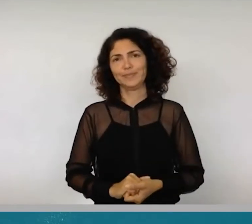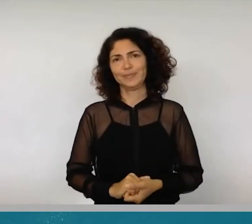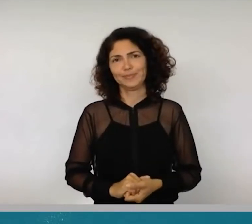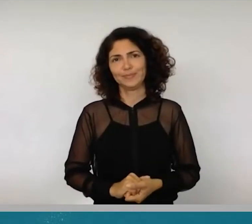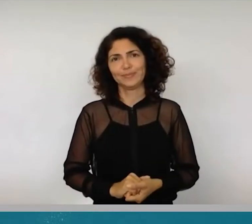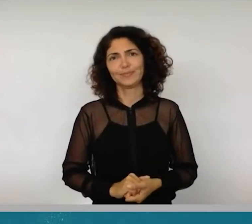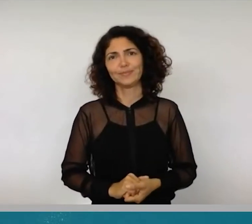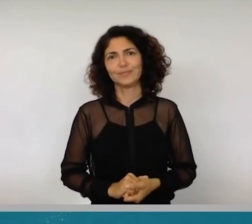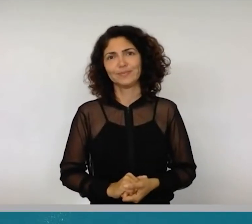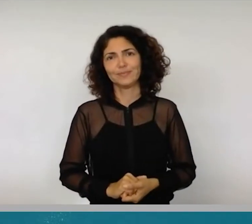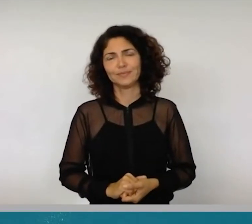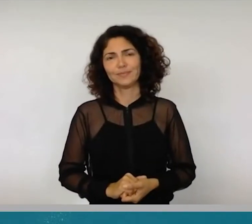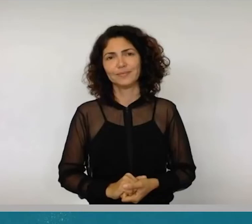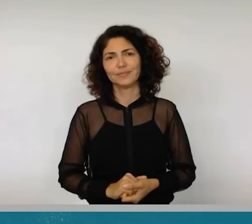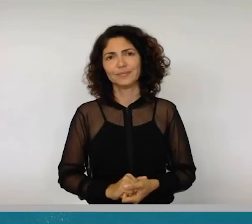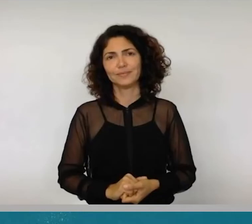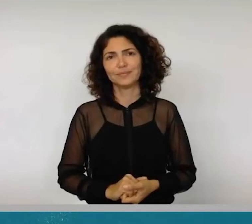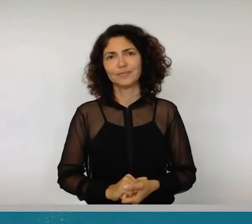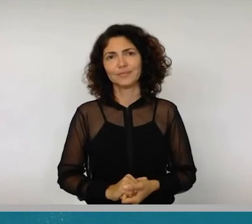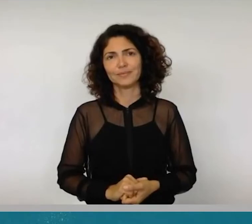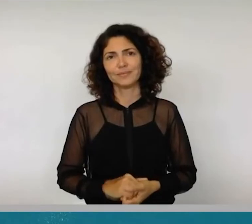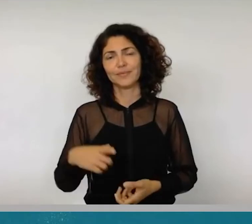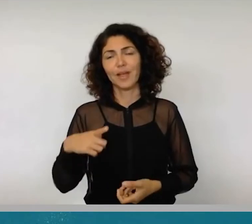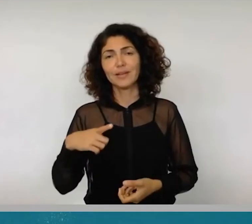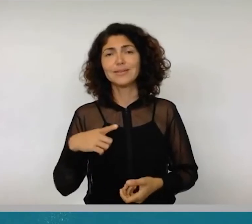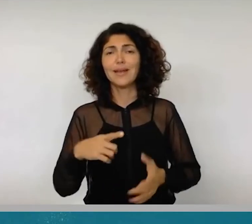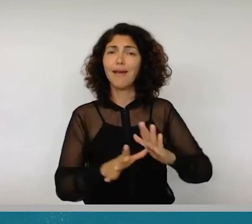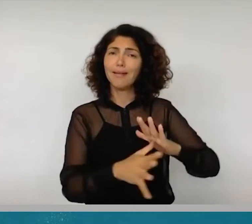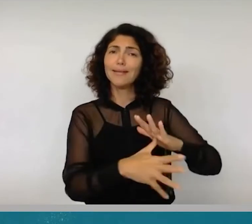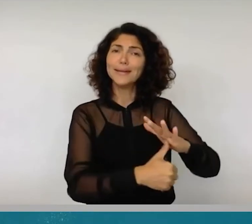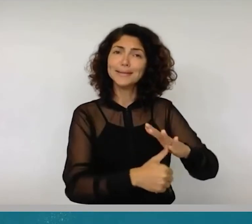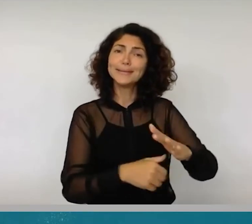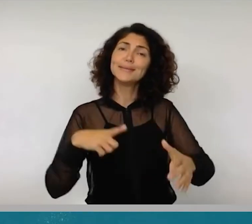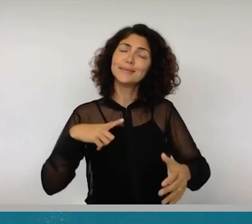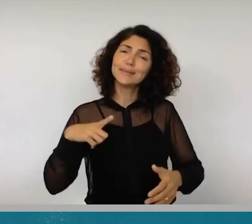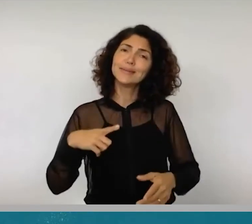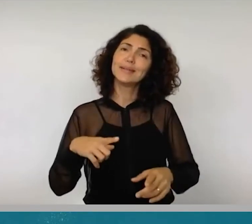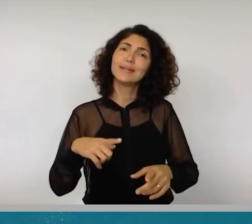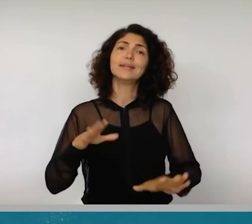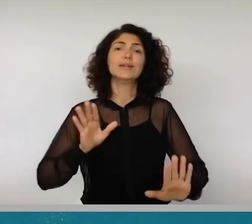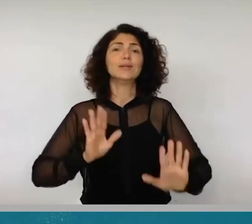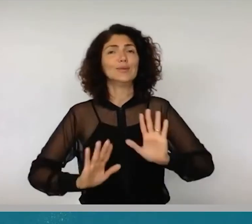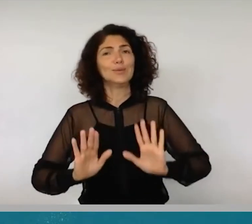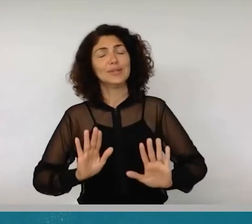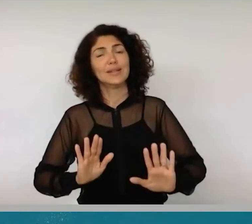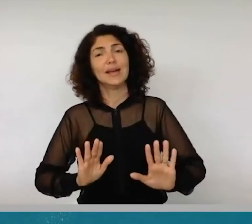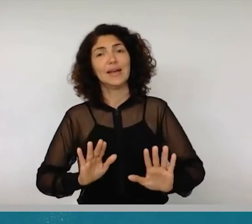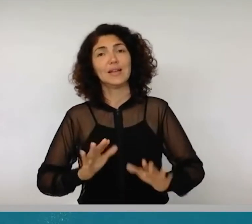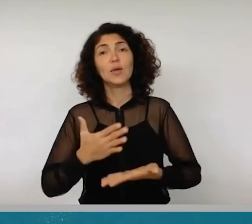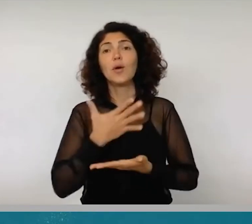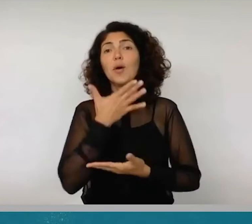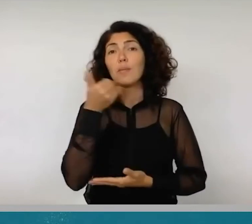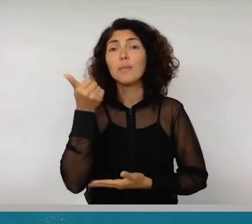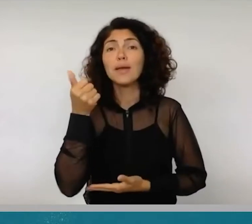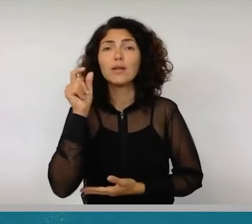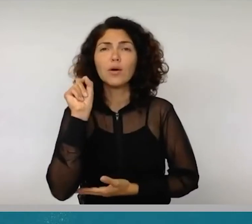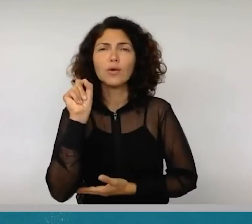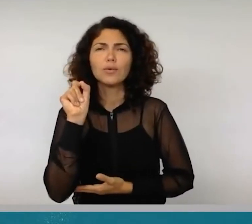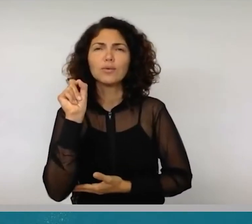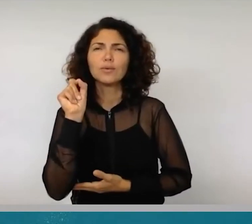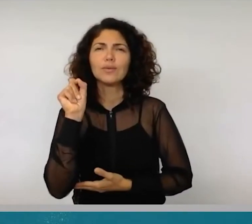né? Então, melhor, irmãos, melhor ajuntar, em vez de acumular